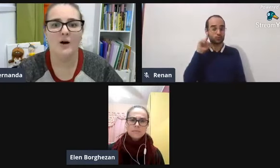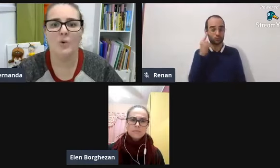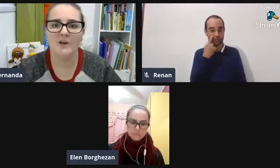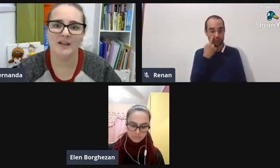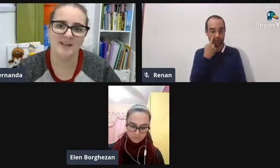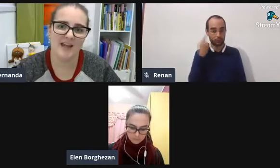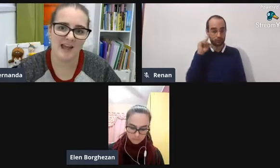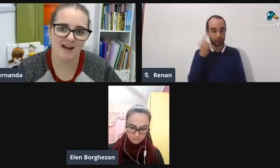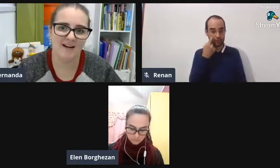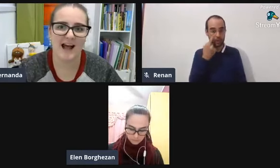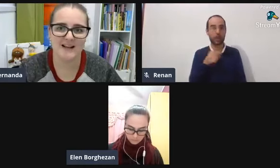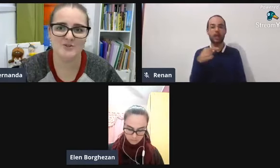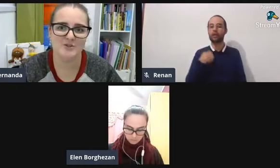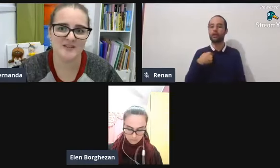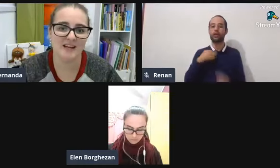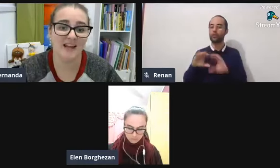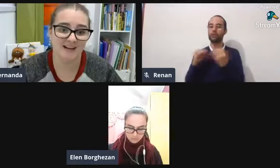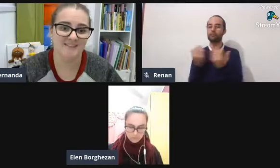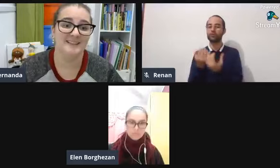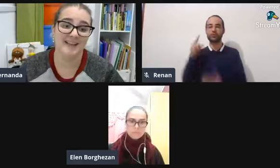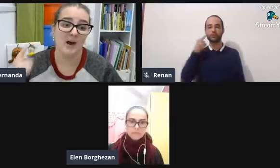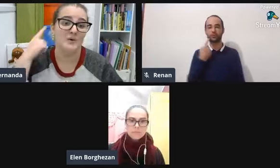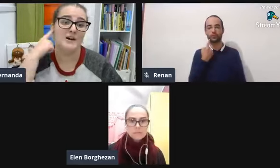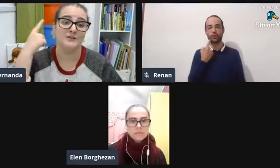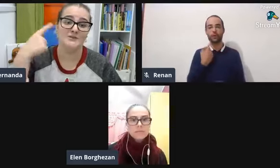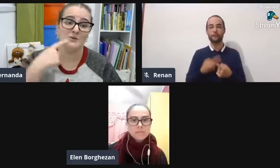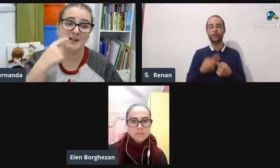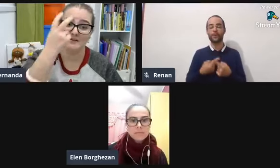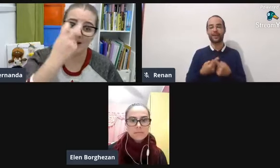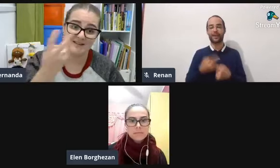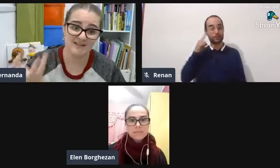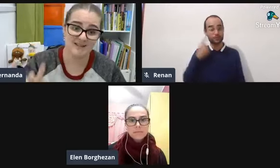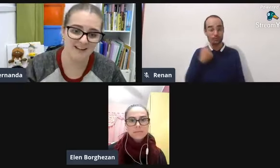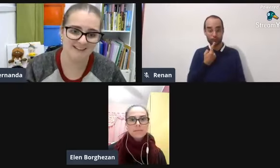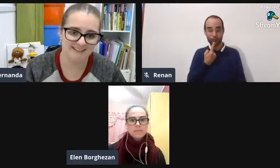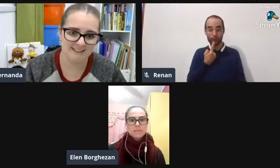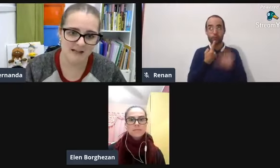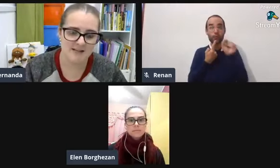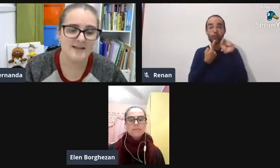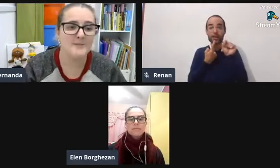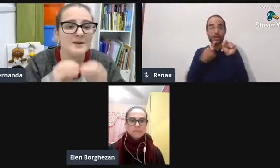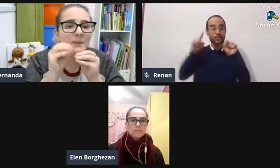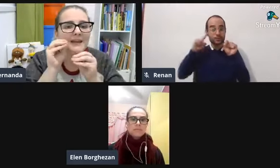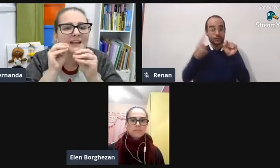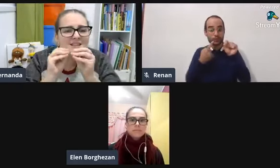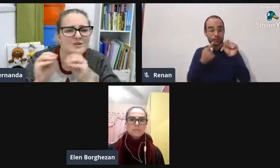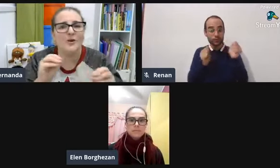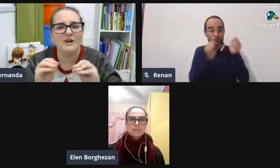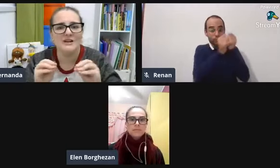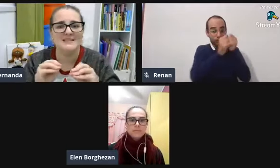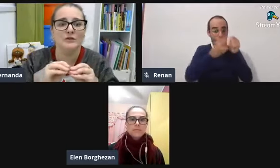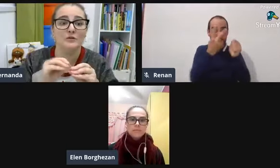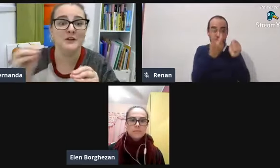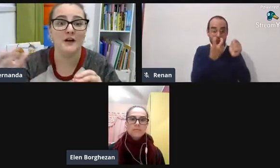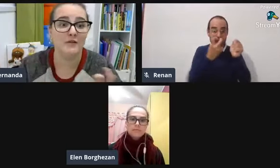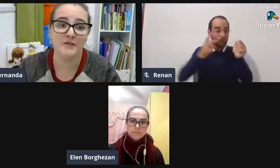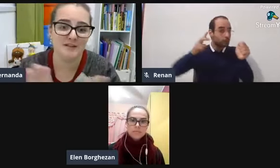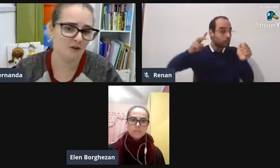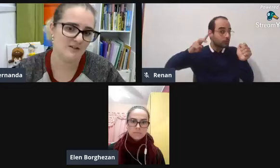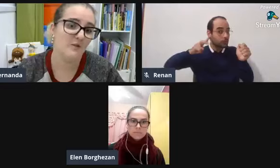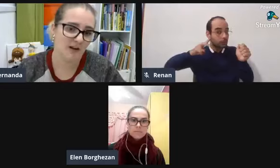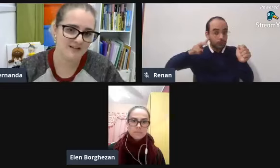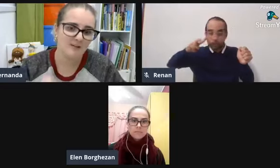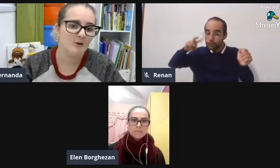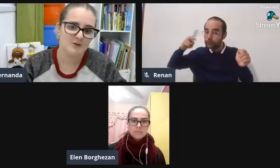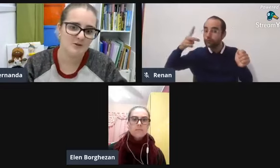que o que é a surdo-cegueira, né? A união da surdez mais a cegueira. Sabe? São pequenas coisas que no final vão